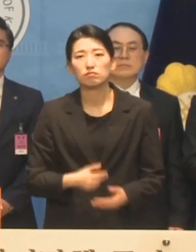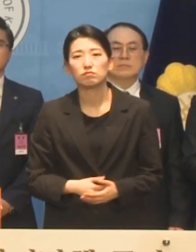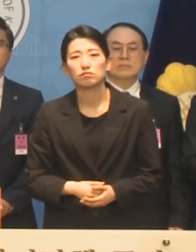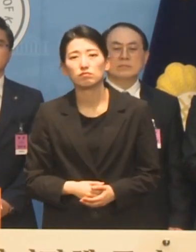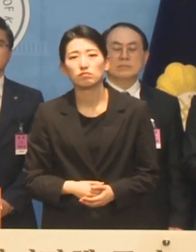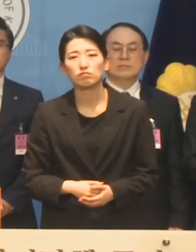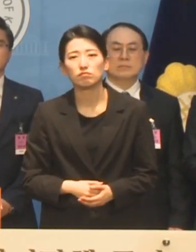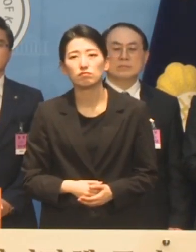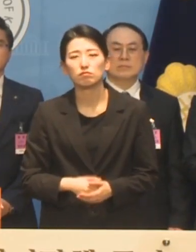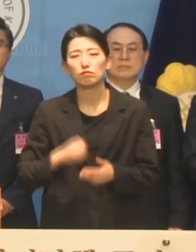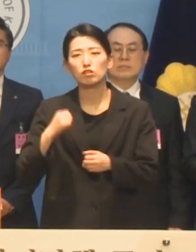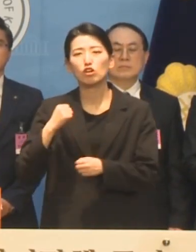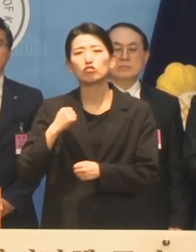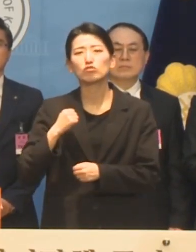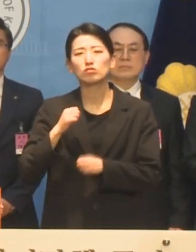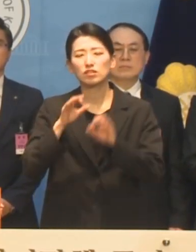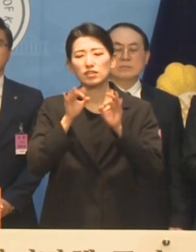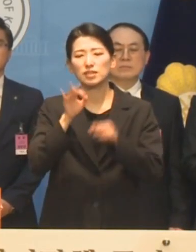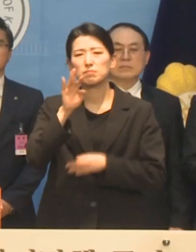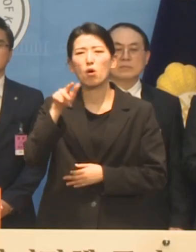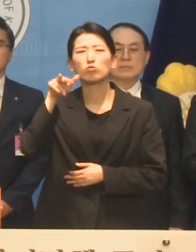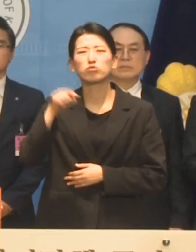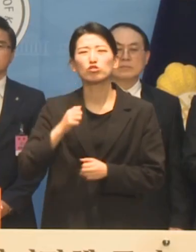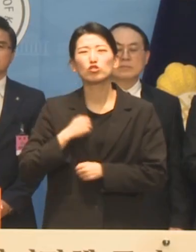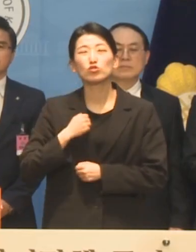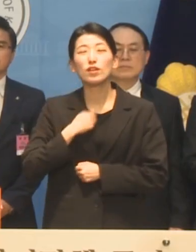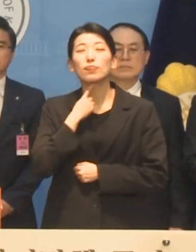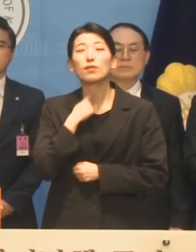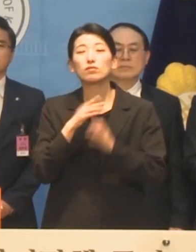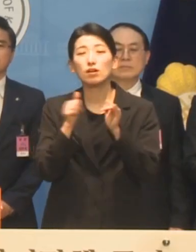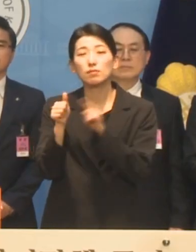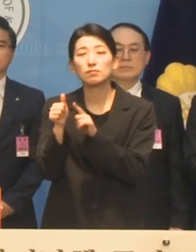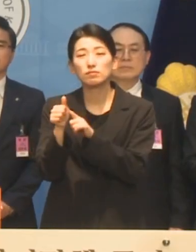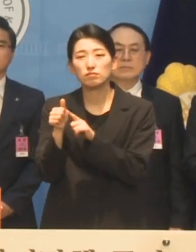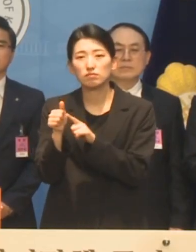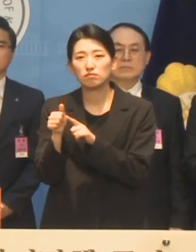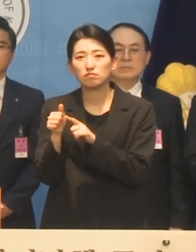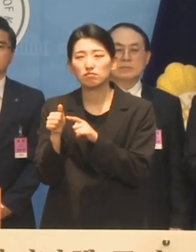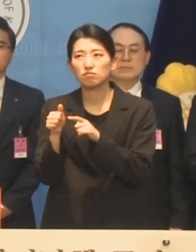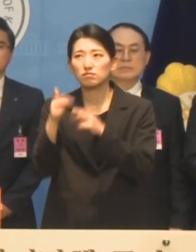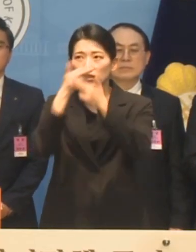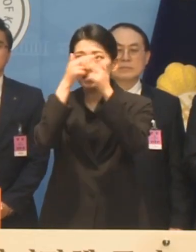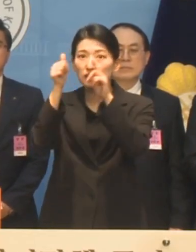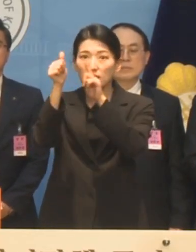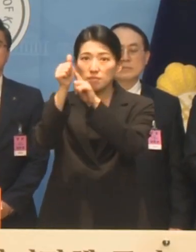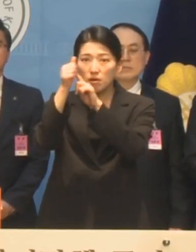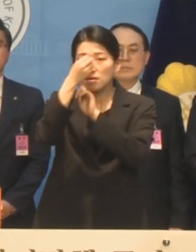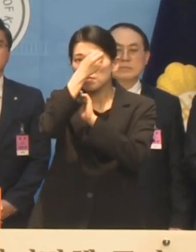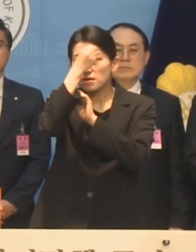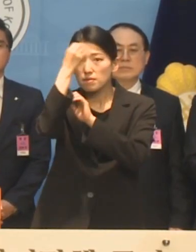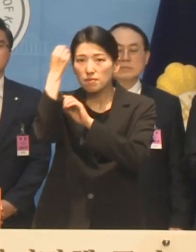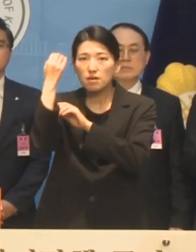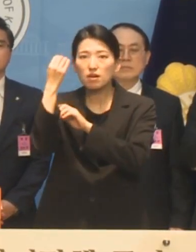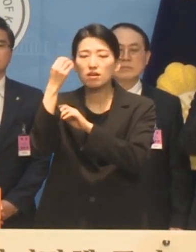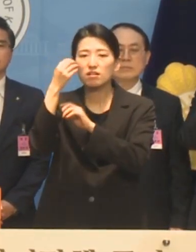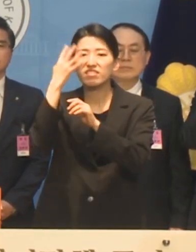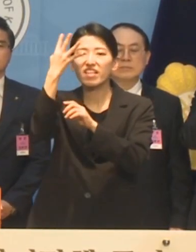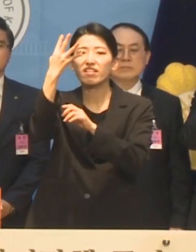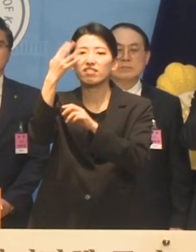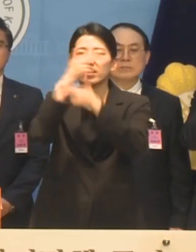전역 장성들을 부끄럽게 하는 김병주라는 의원이 전과 사범 민주당 대표 암살 소식을 언론이